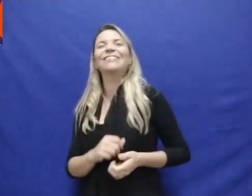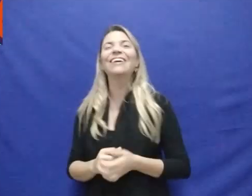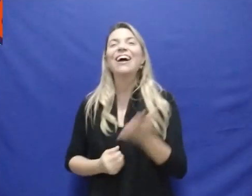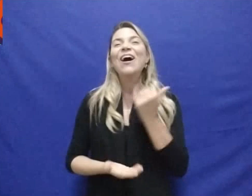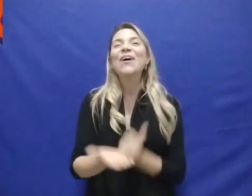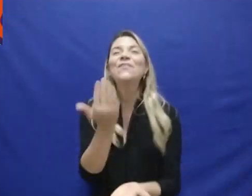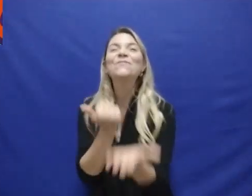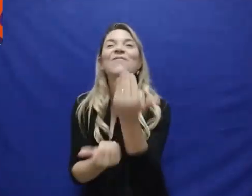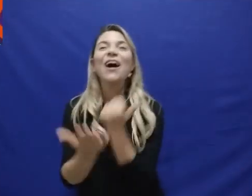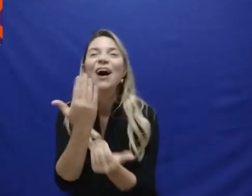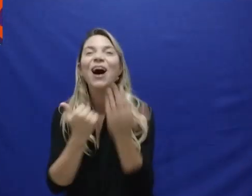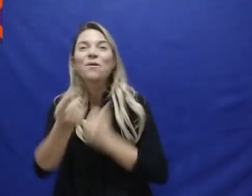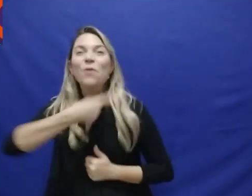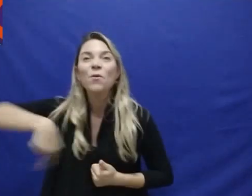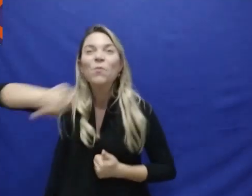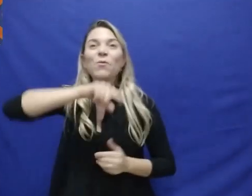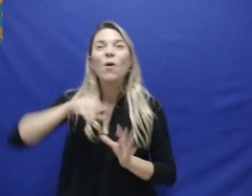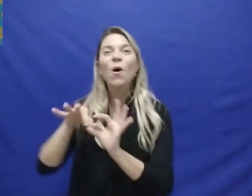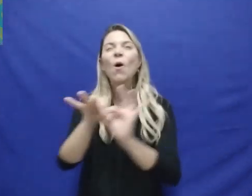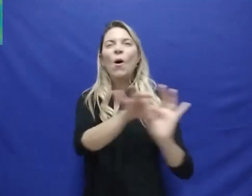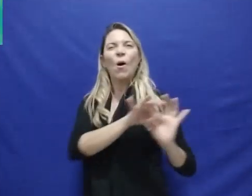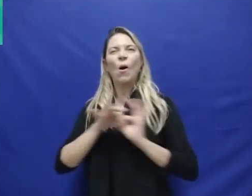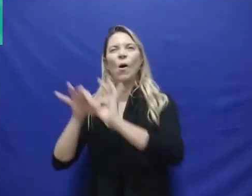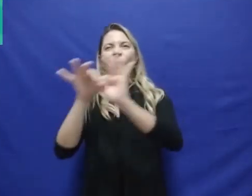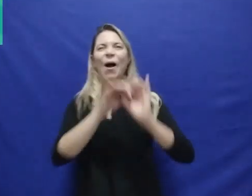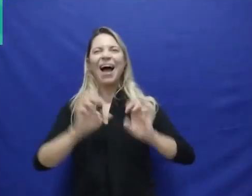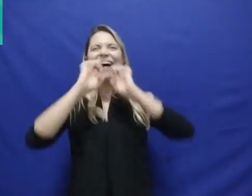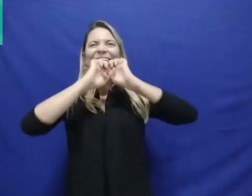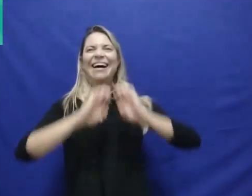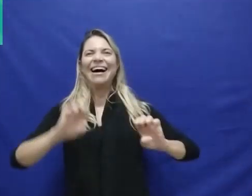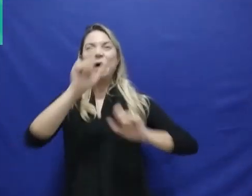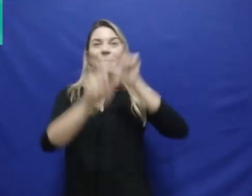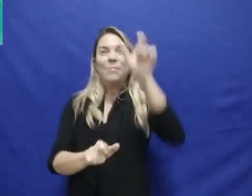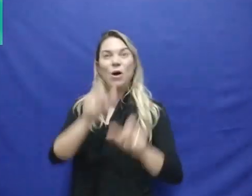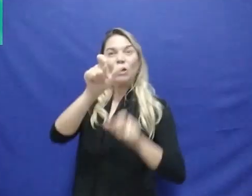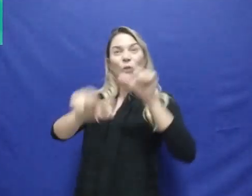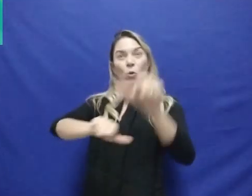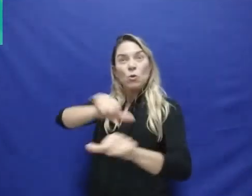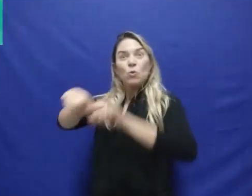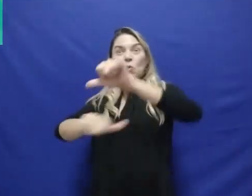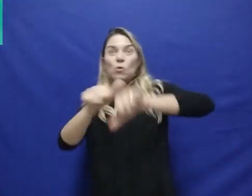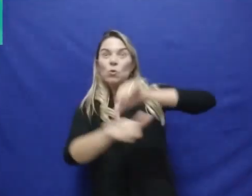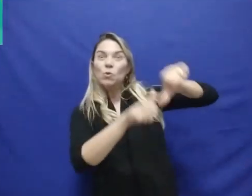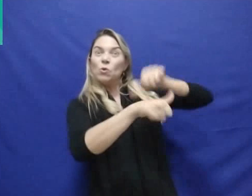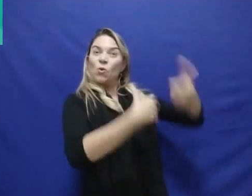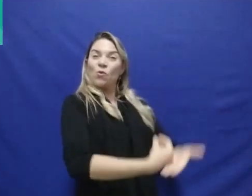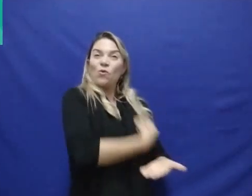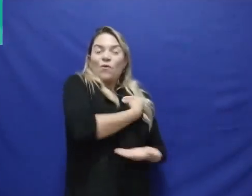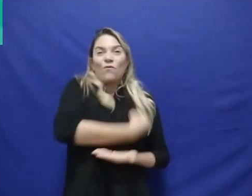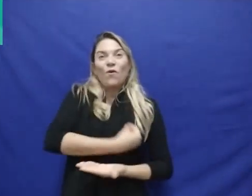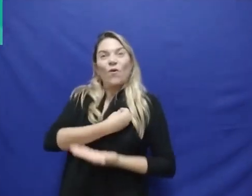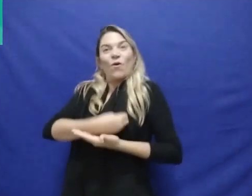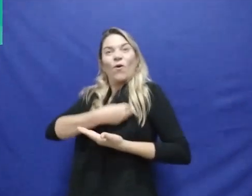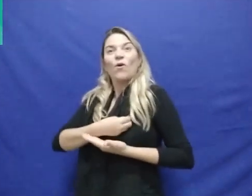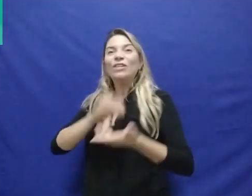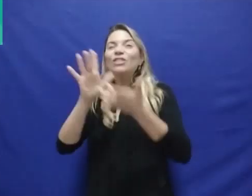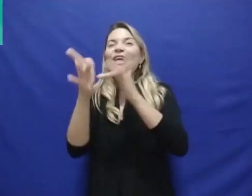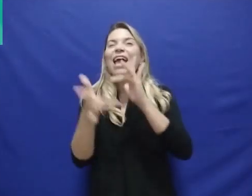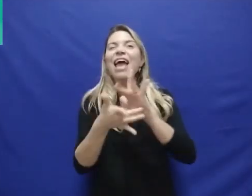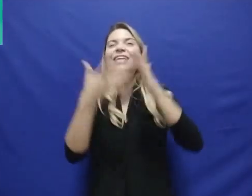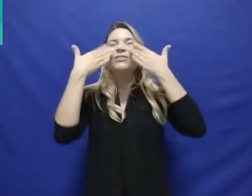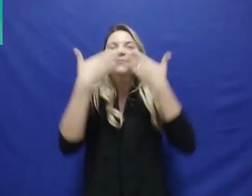Vamos juntos transformar o mundo, vamos levar Jesus pra